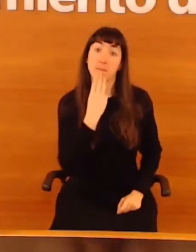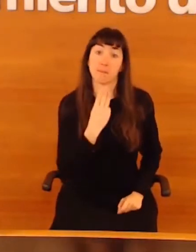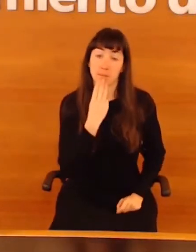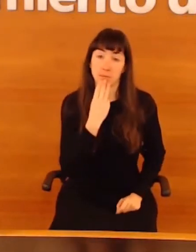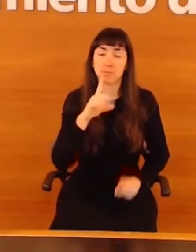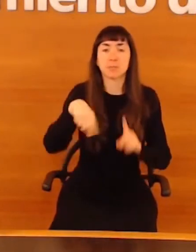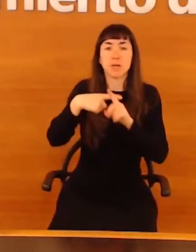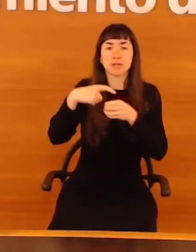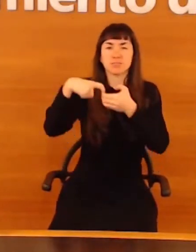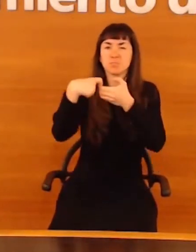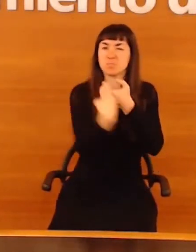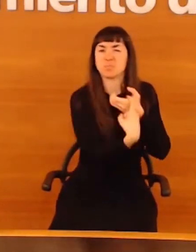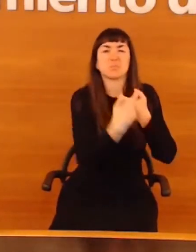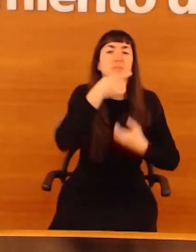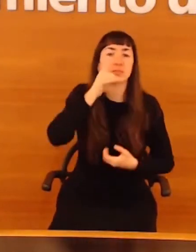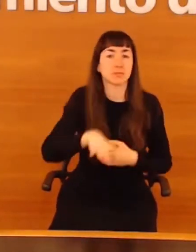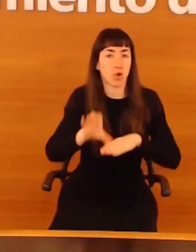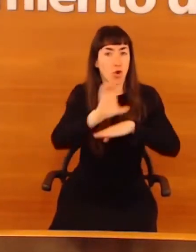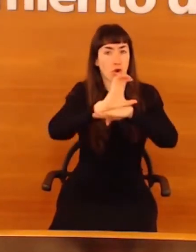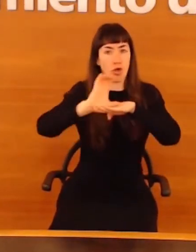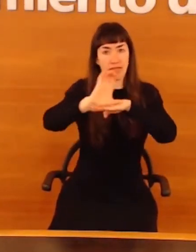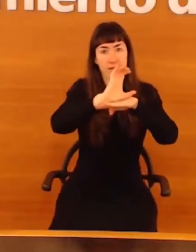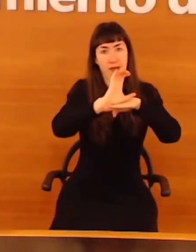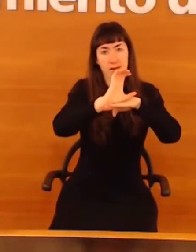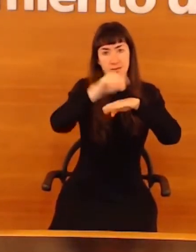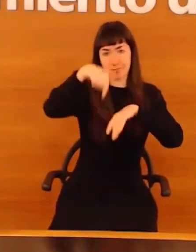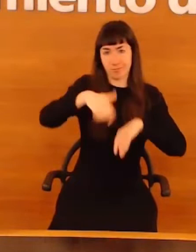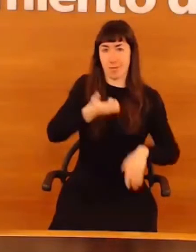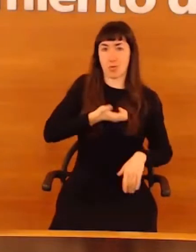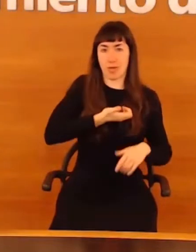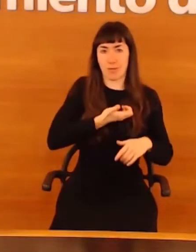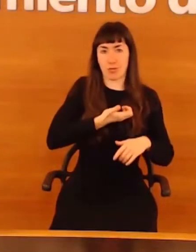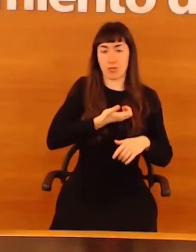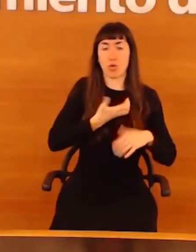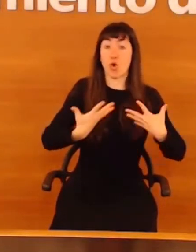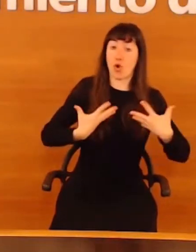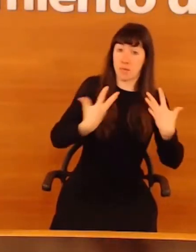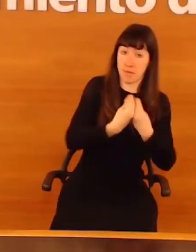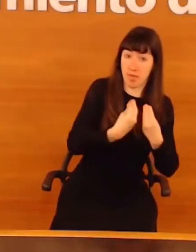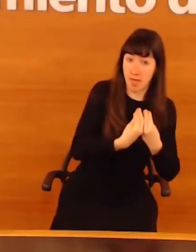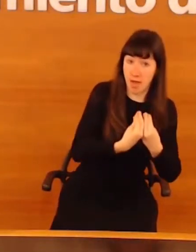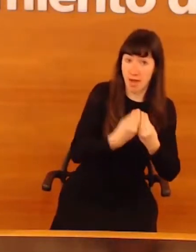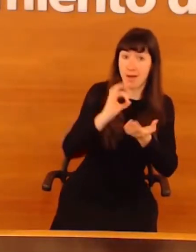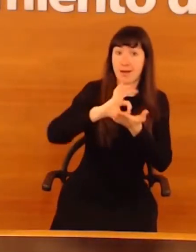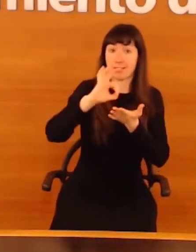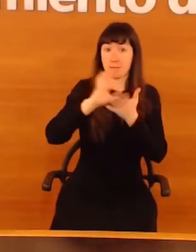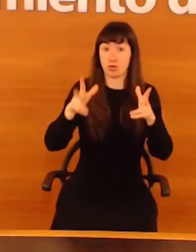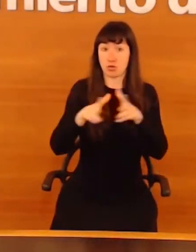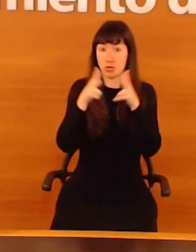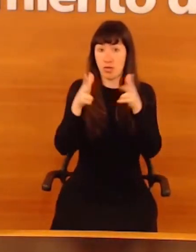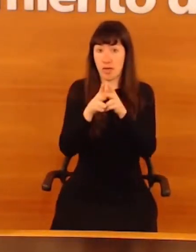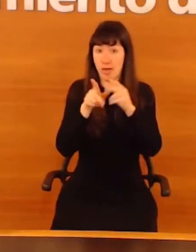formado por los concejales y concejalas de las áreas de convivencia, servicios sociales y